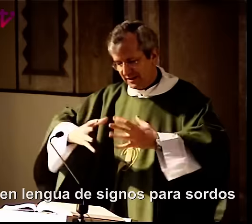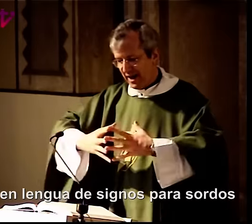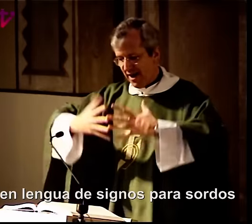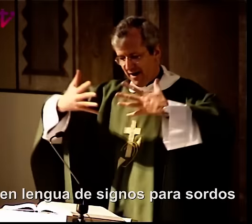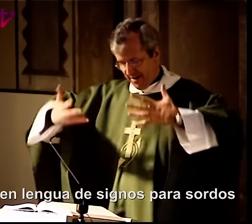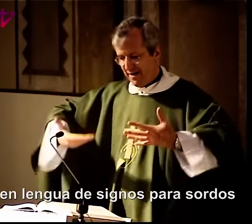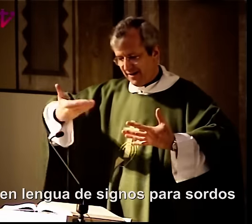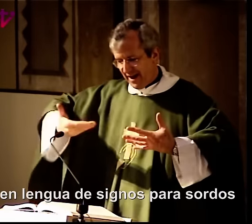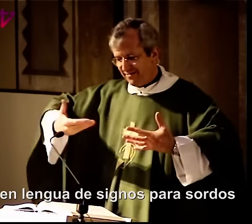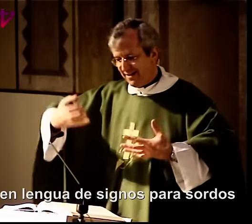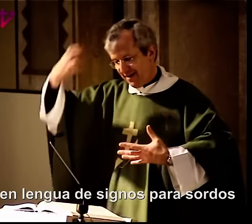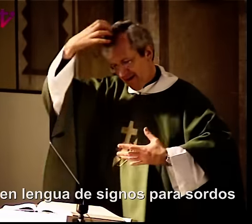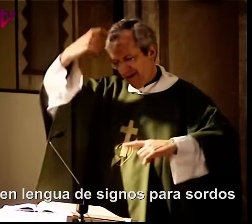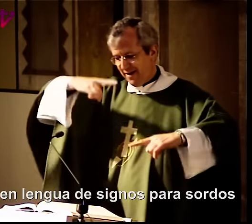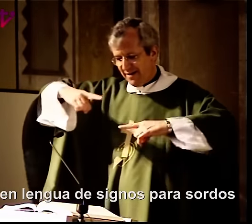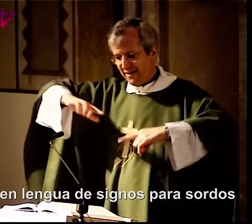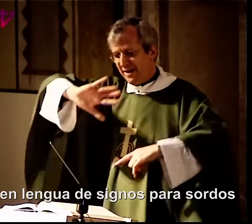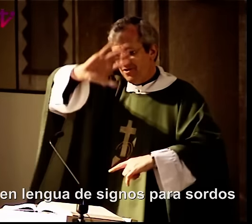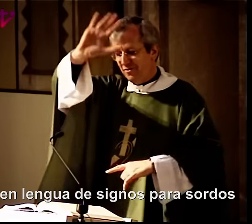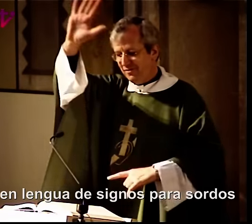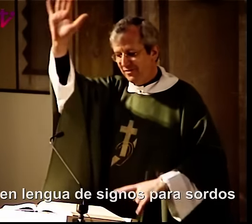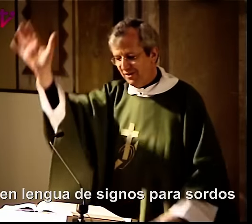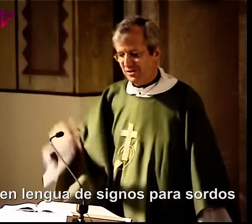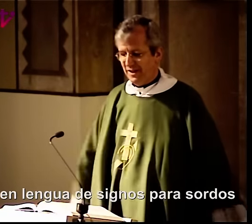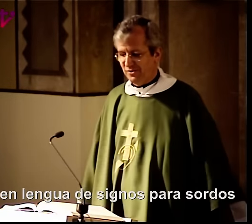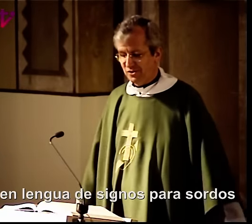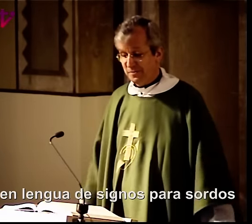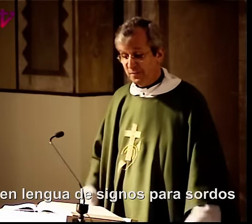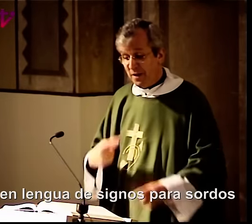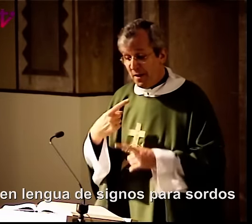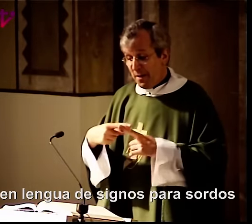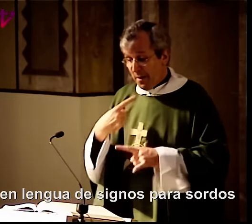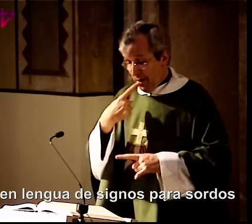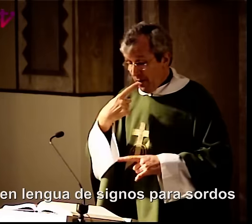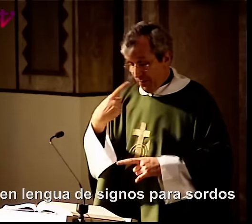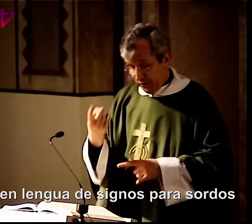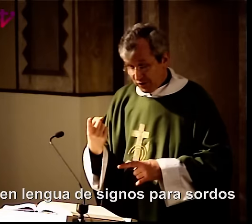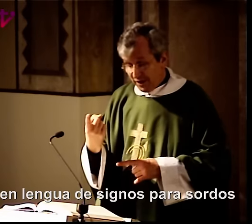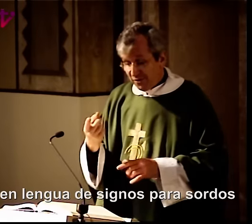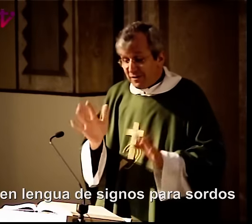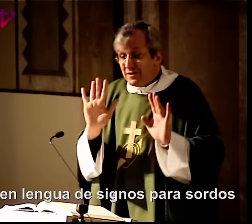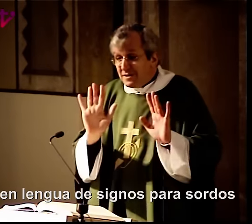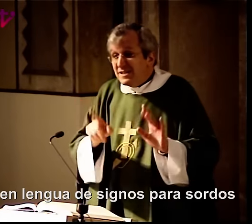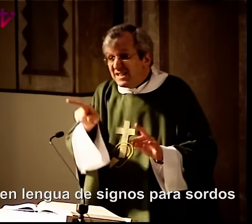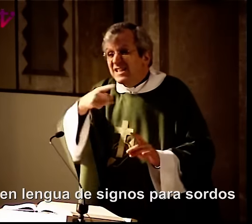será grande en el reino de los cielos. Porque os digo, si